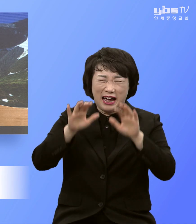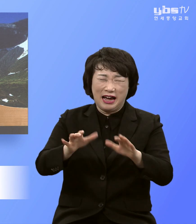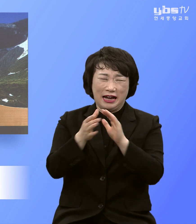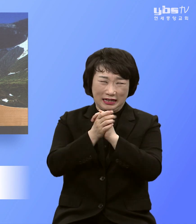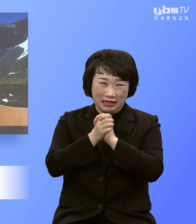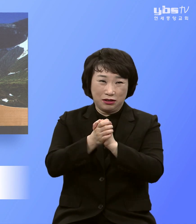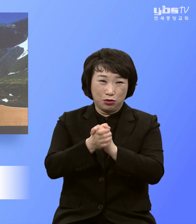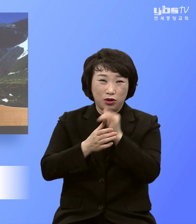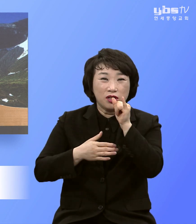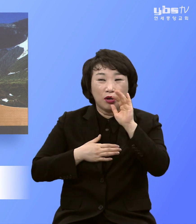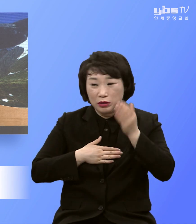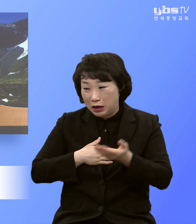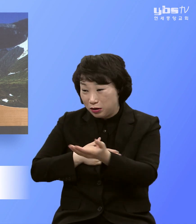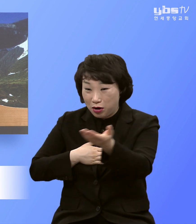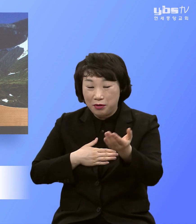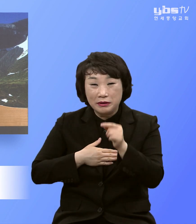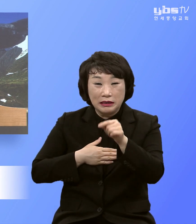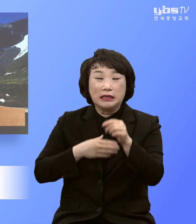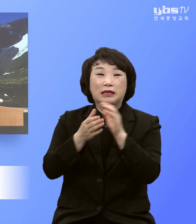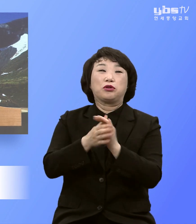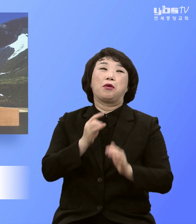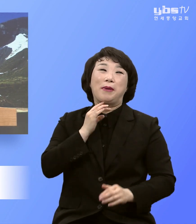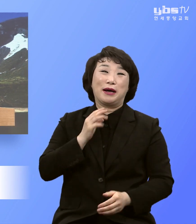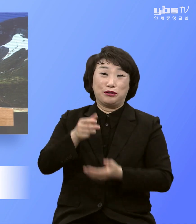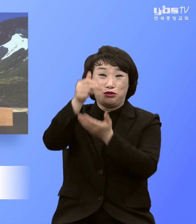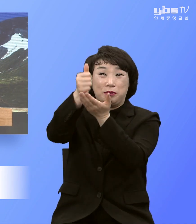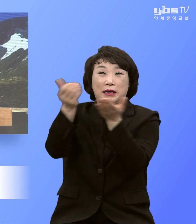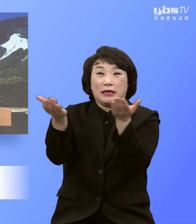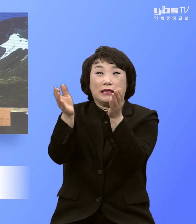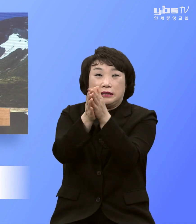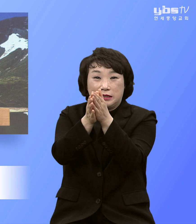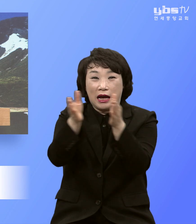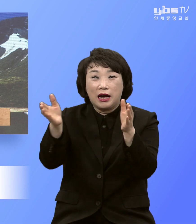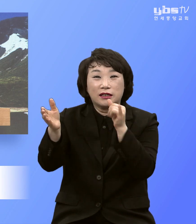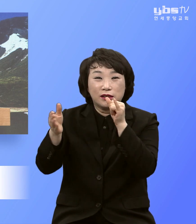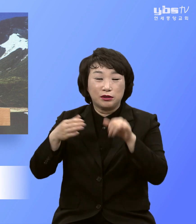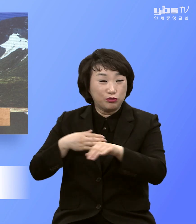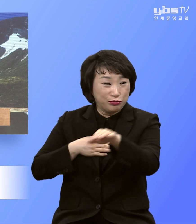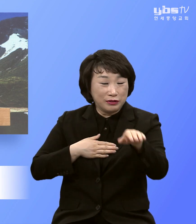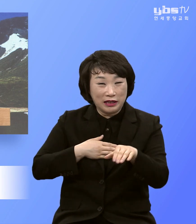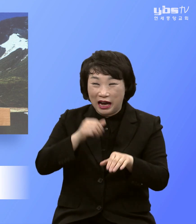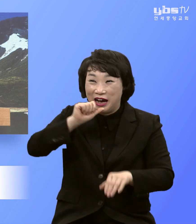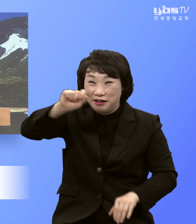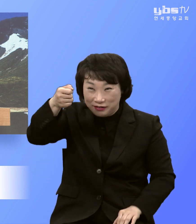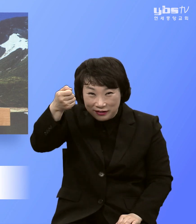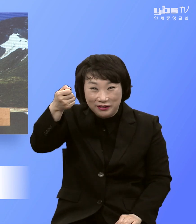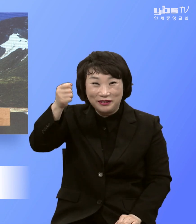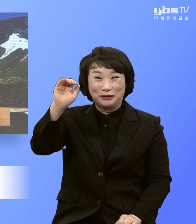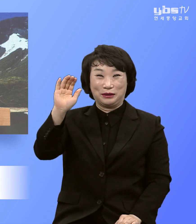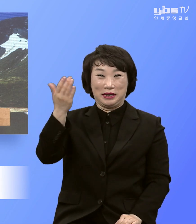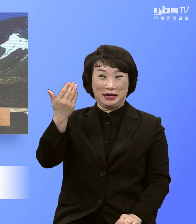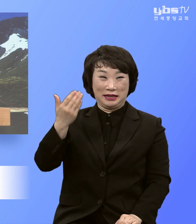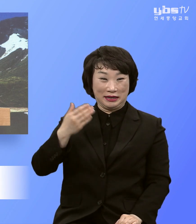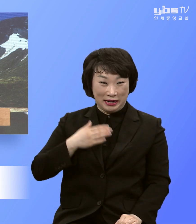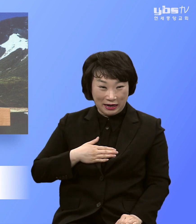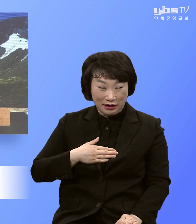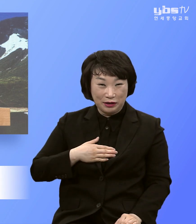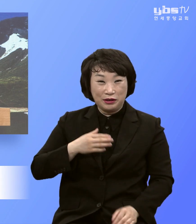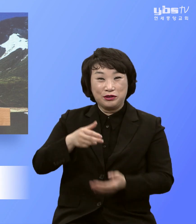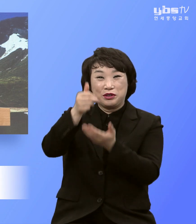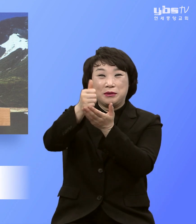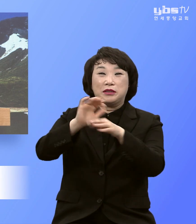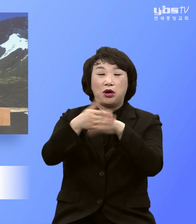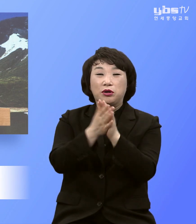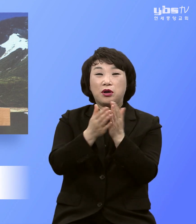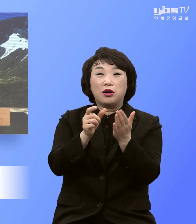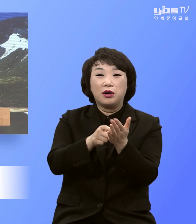눈물로 이 기도만이 주가 일하시는 열쇠임을, 그래서 주님의 성경에